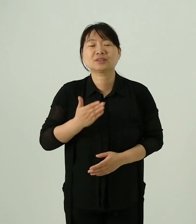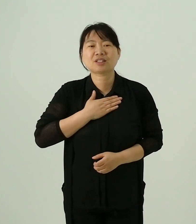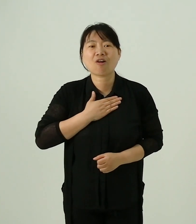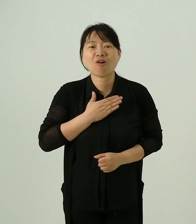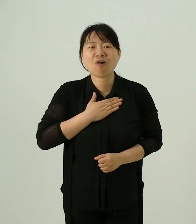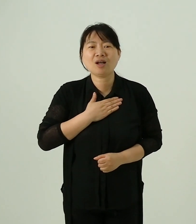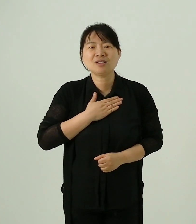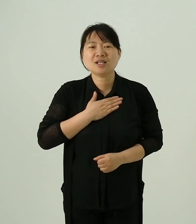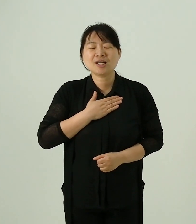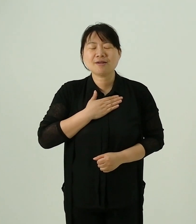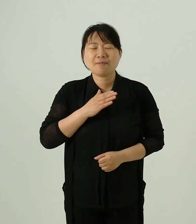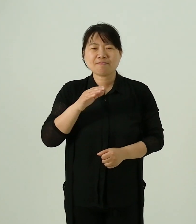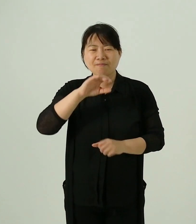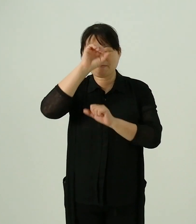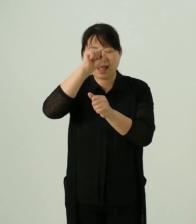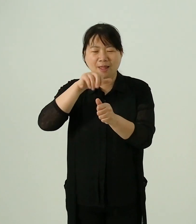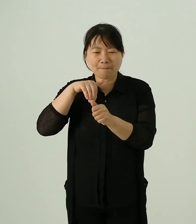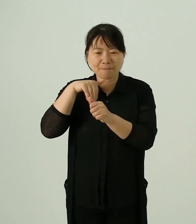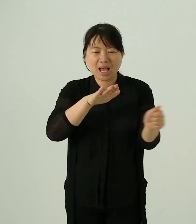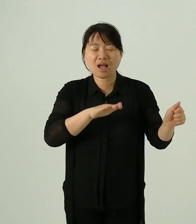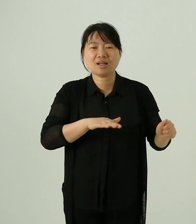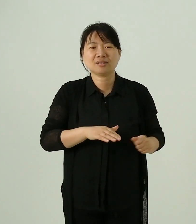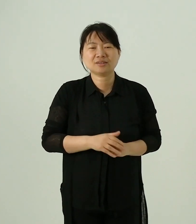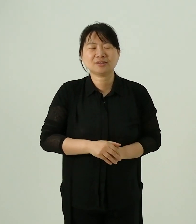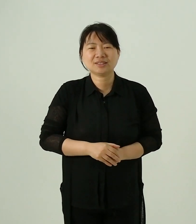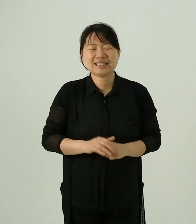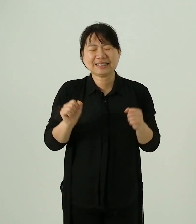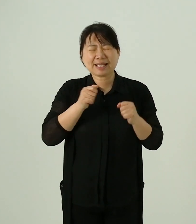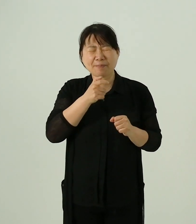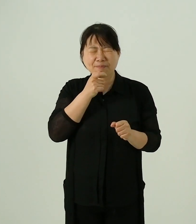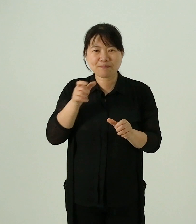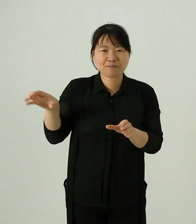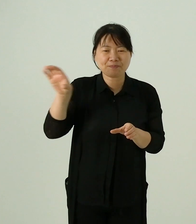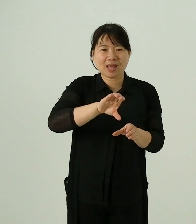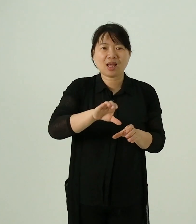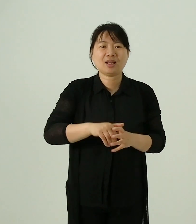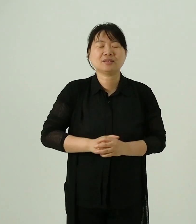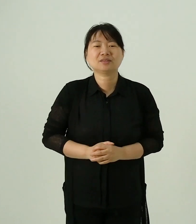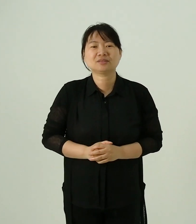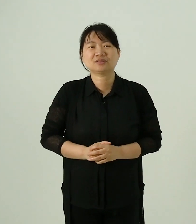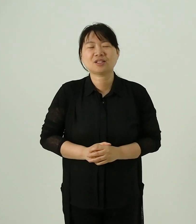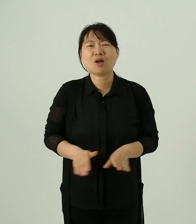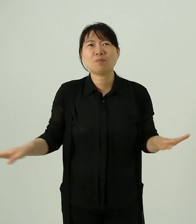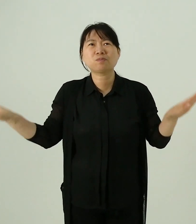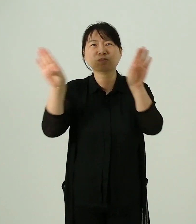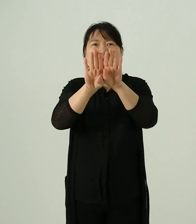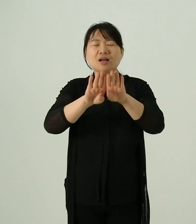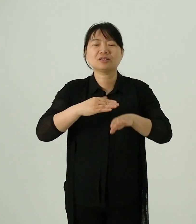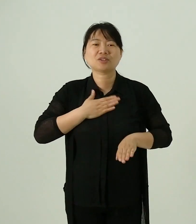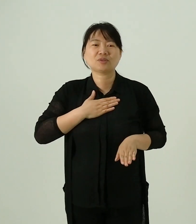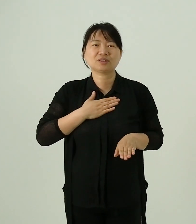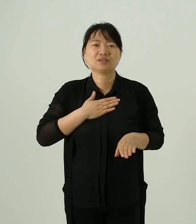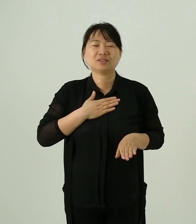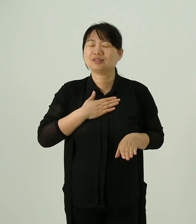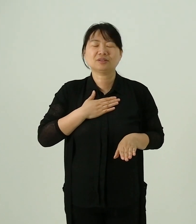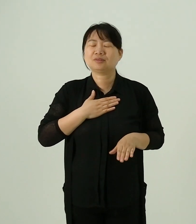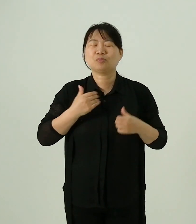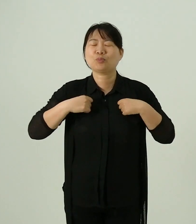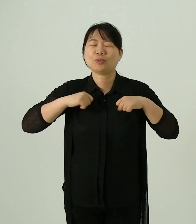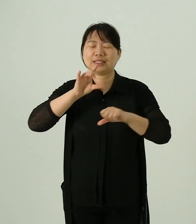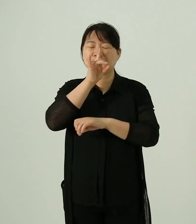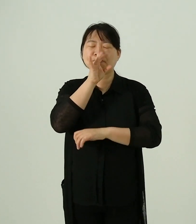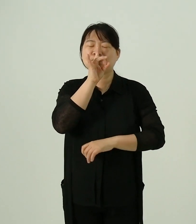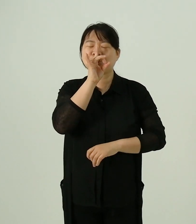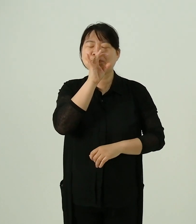저를 발로 걷어차든 찬물을 끼얹어서 문을 닫아버리던 저는 여기서 못 물러납니다.